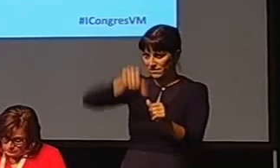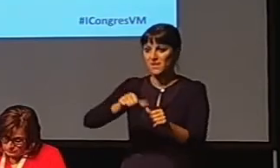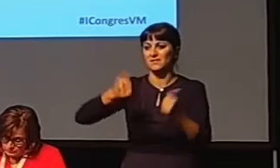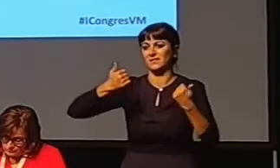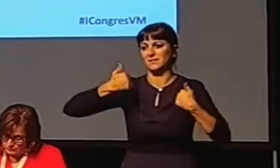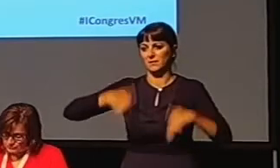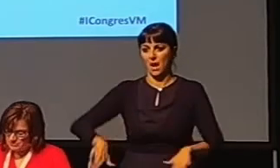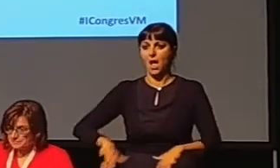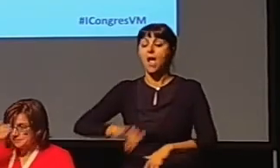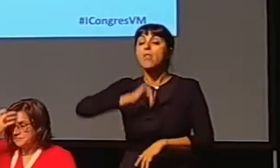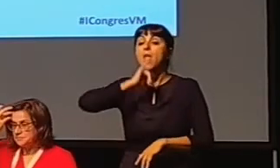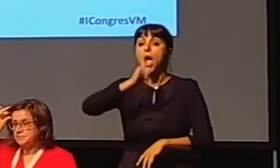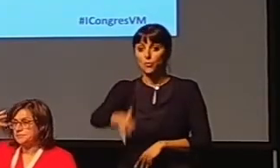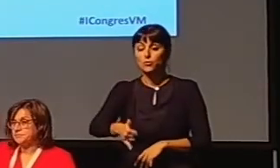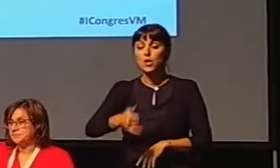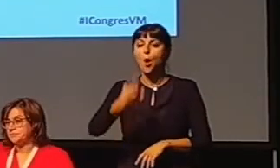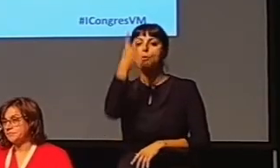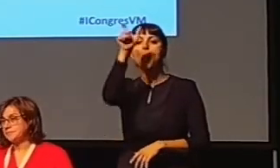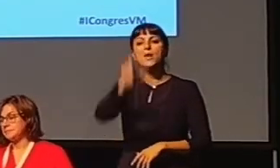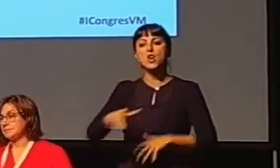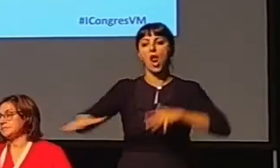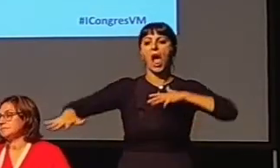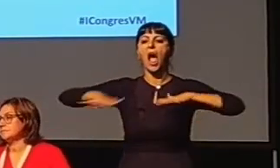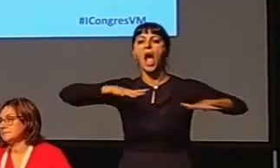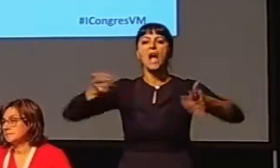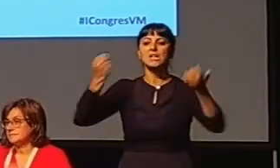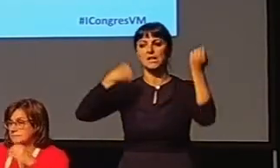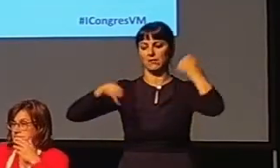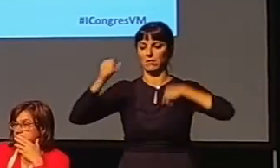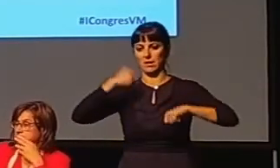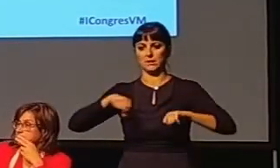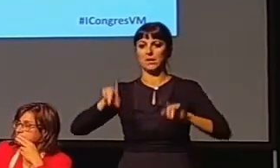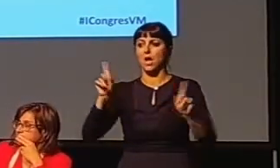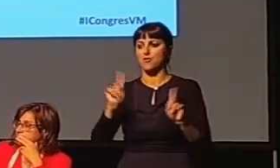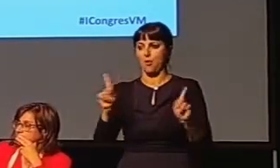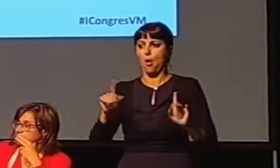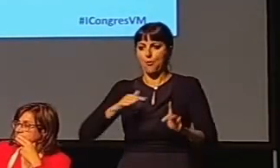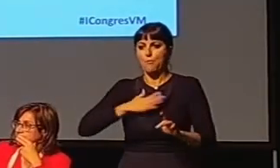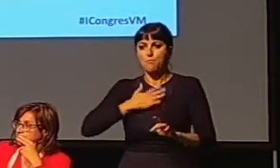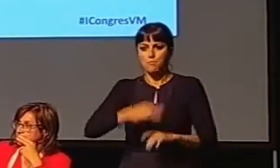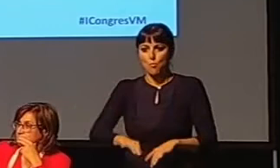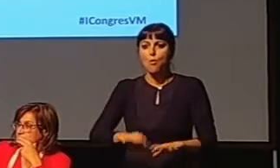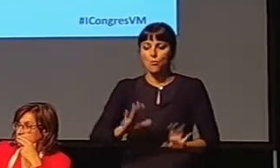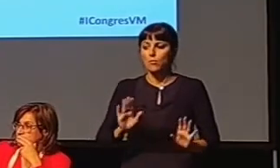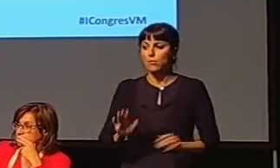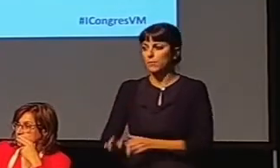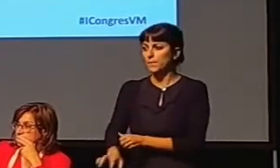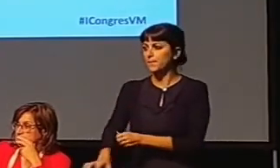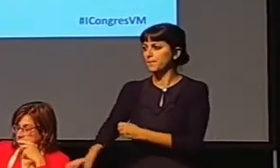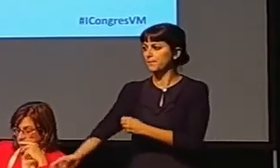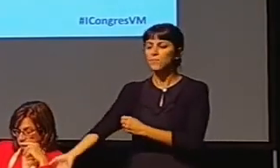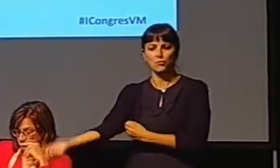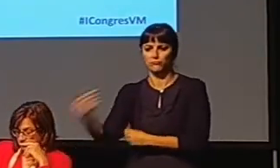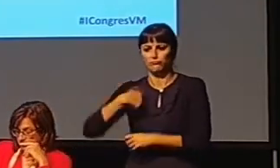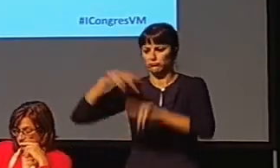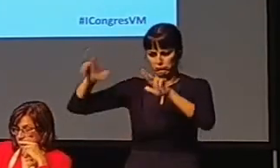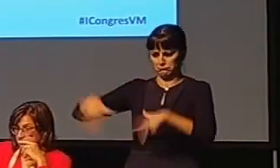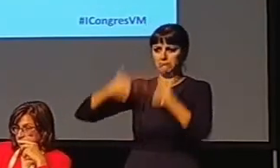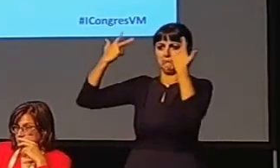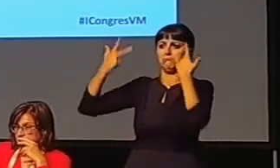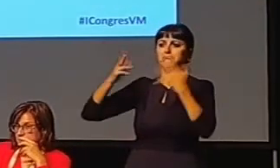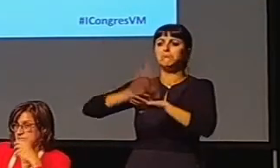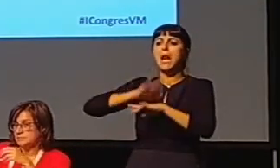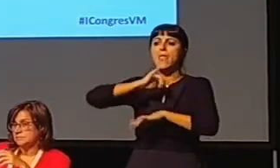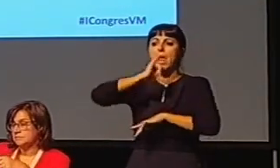una denúncia d'un activista, que estic legitimada per fer-ho com a activista. Vale? Jo em dono la legitimitat i espero que vosaltres